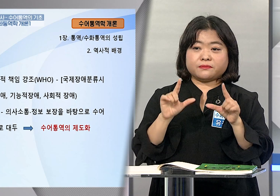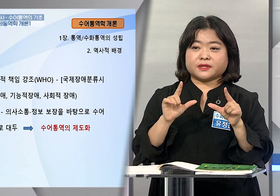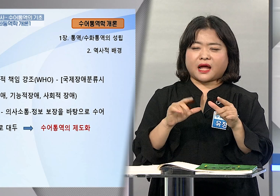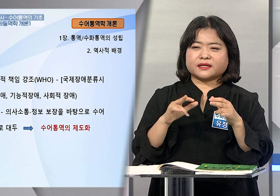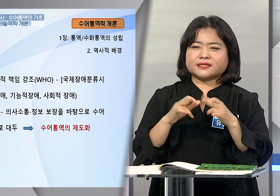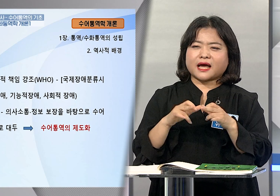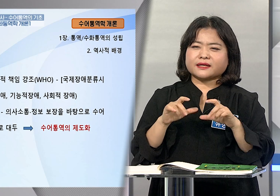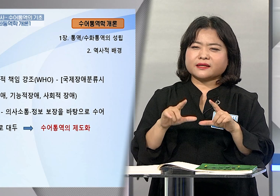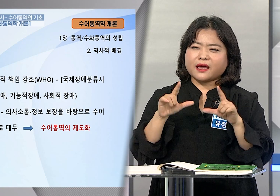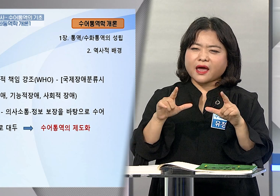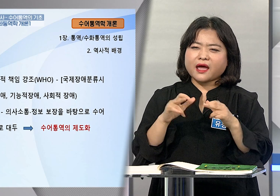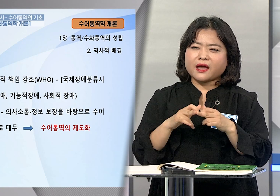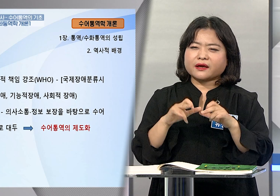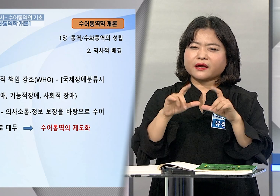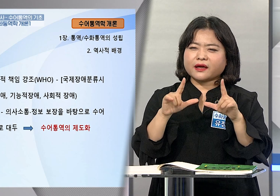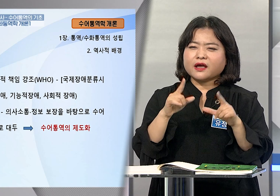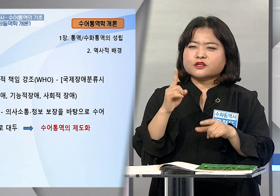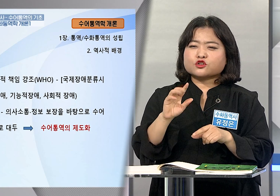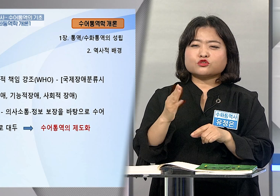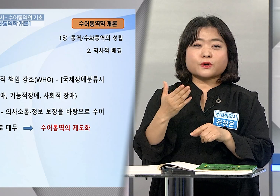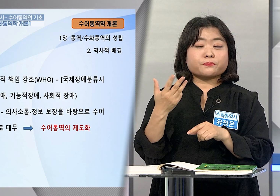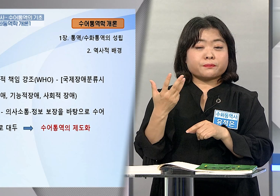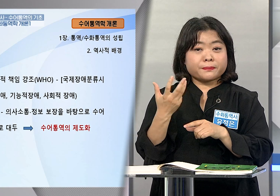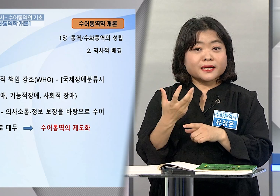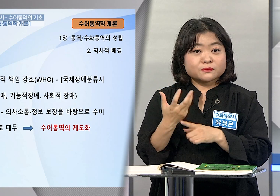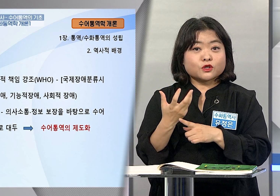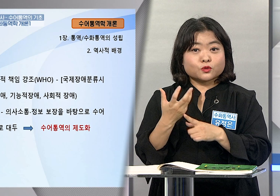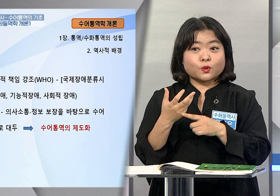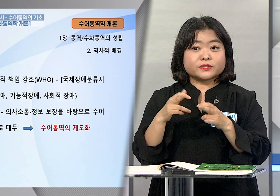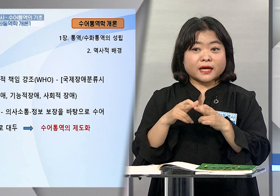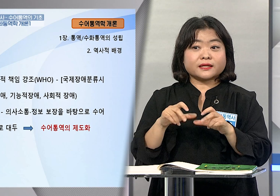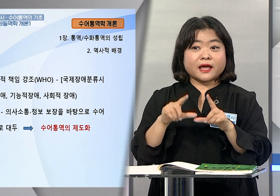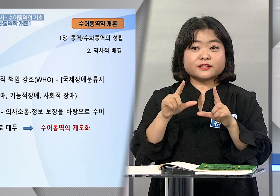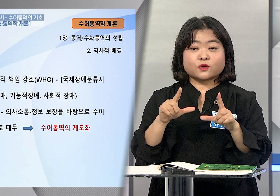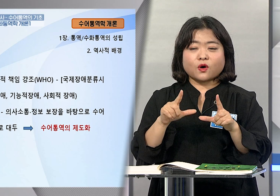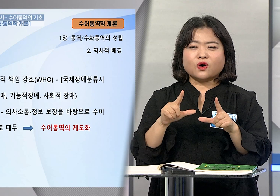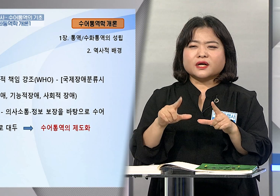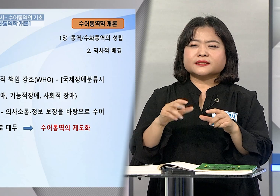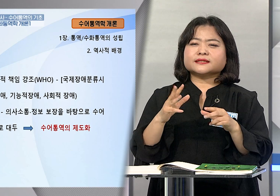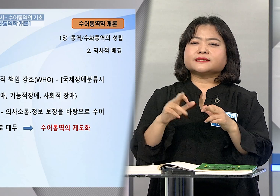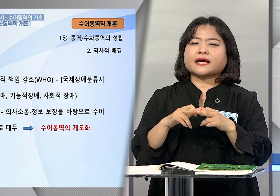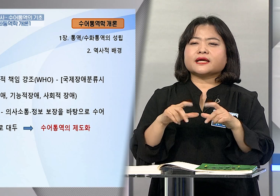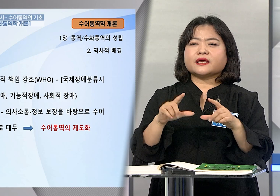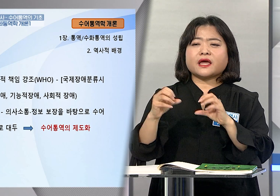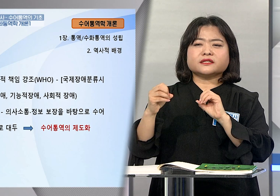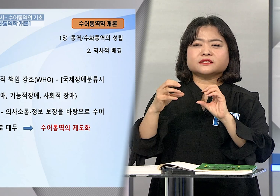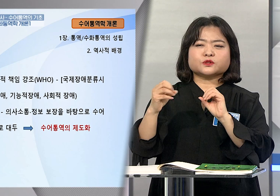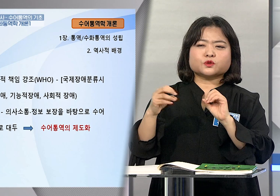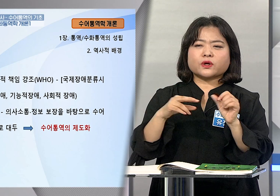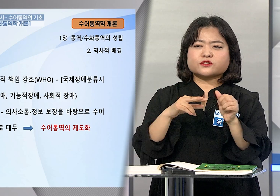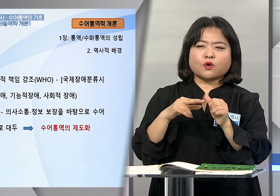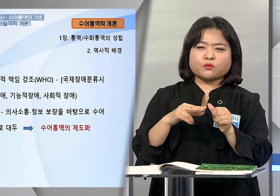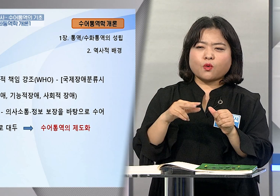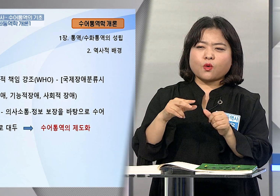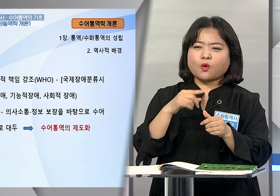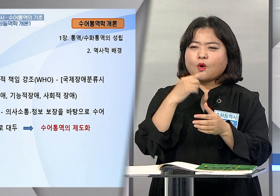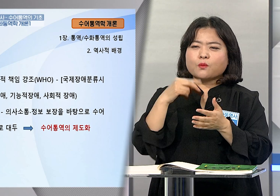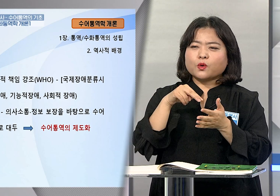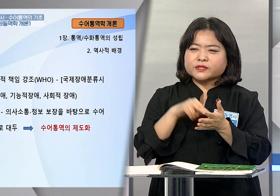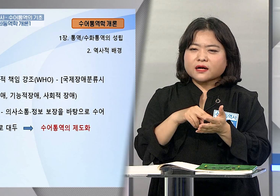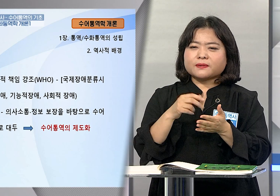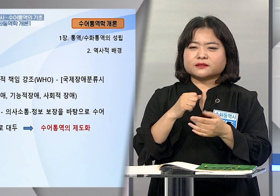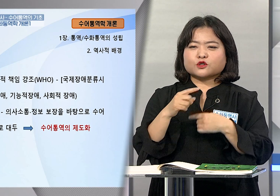장애인의 해입니다. 이 장애인의 해에 1980년도 장애인의 해죠. 그 장애인의 해의 의사소통의